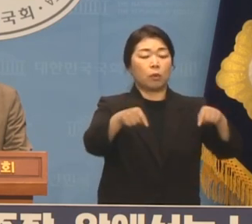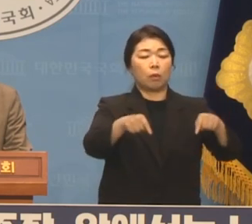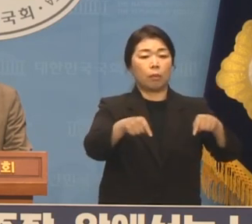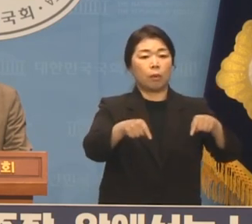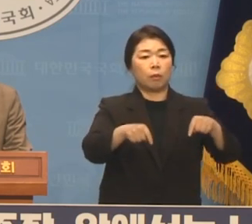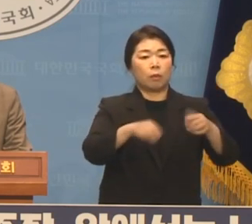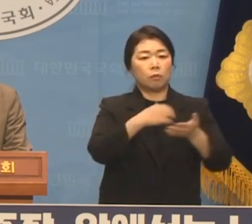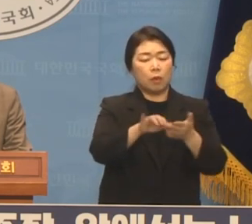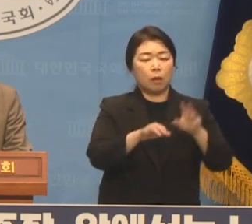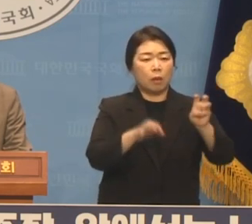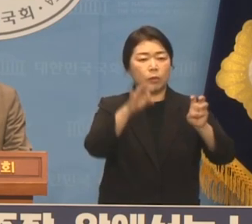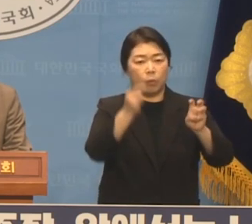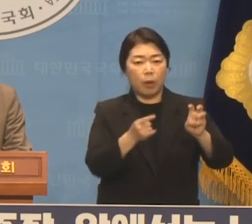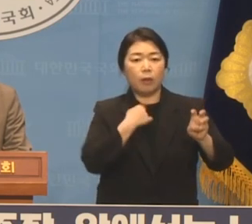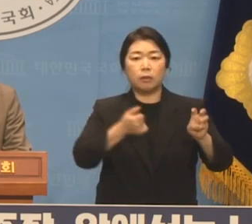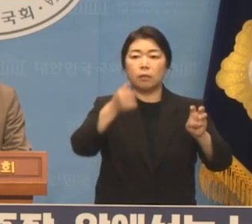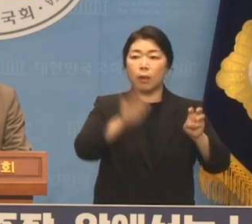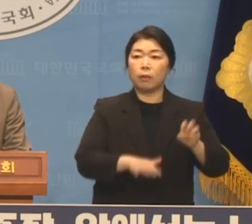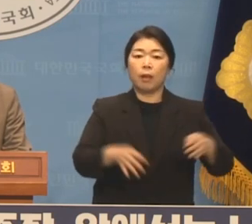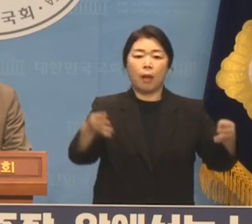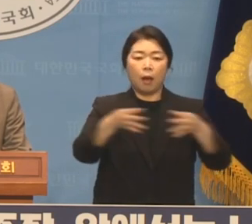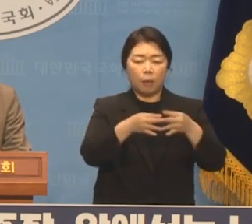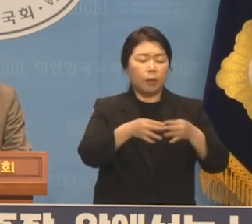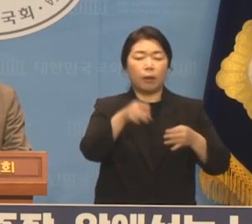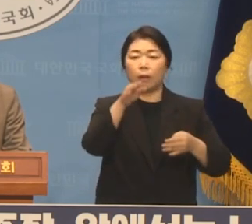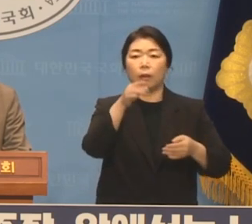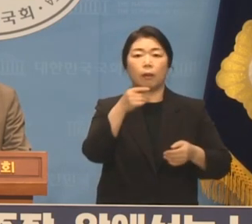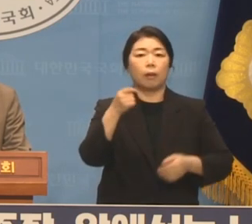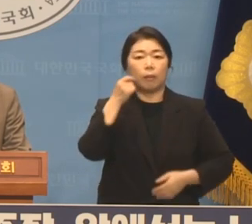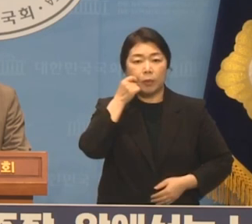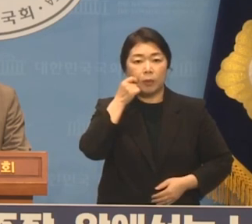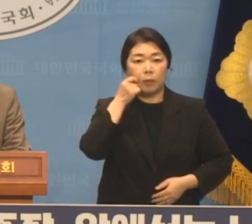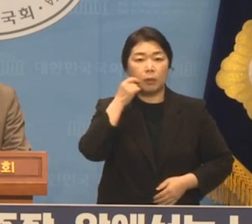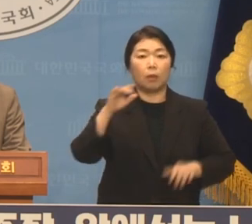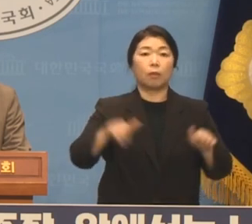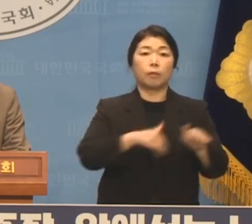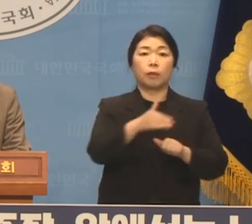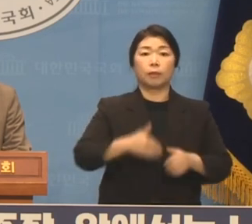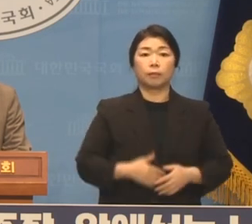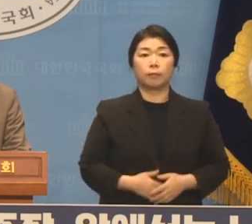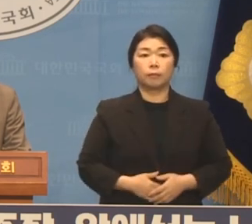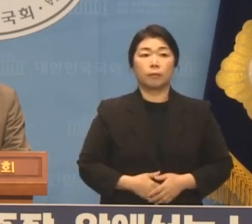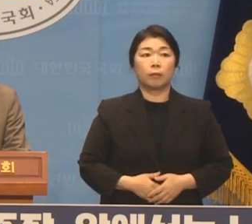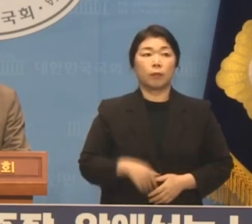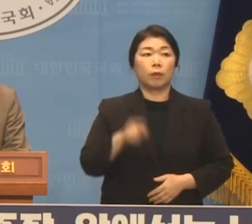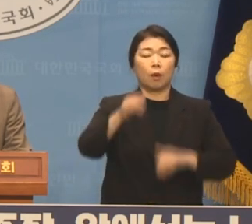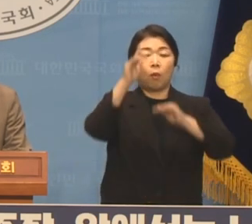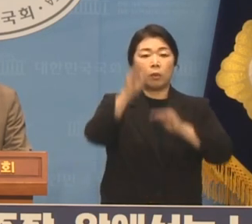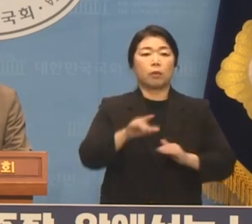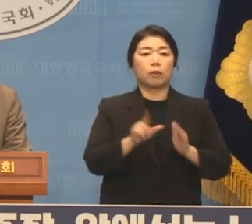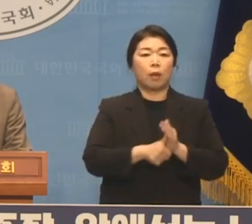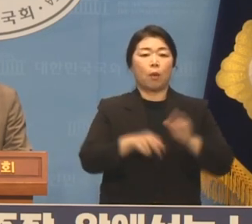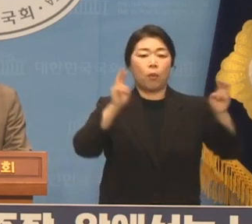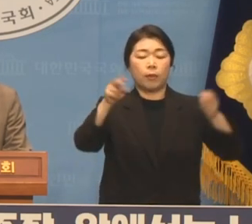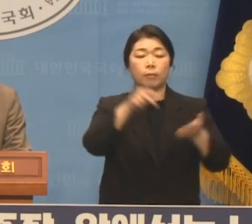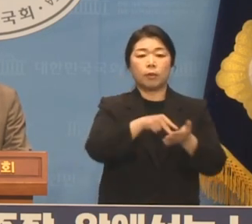30여 차례 진행했으나 합의에 이르지 못하고 있는 상황입니다. 이 과정에서